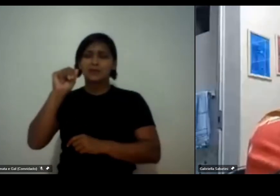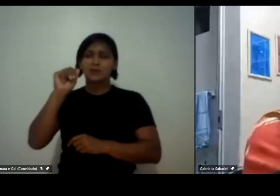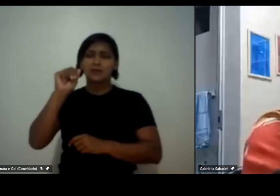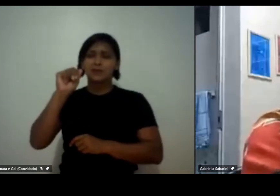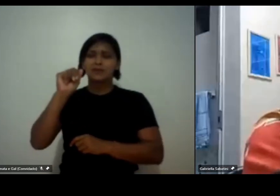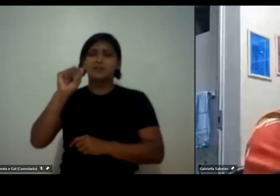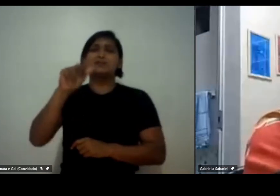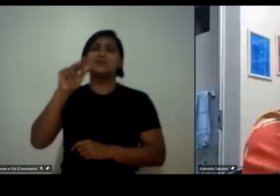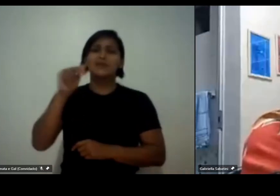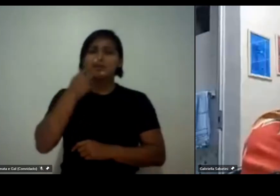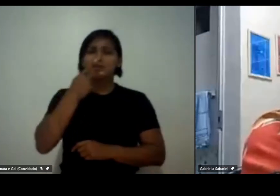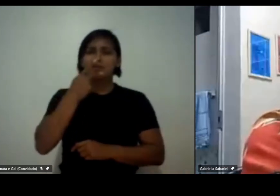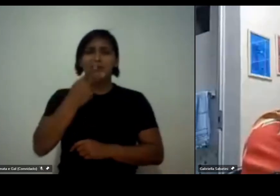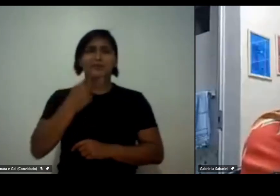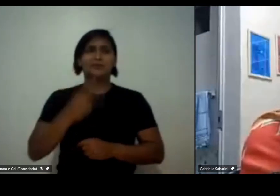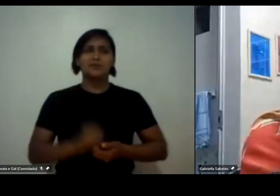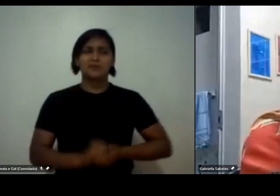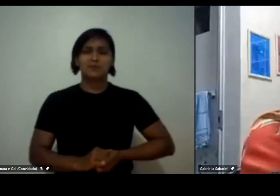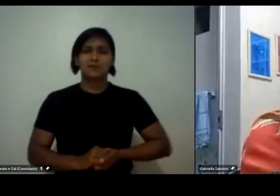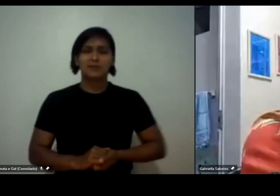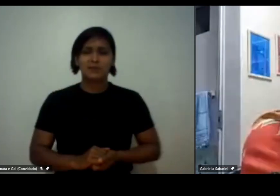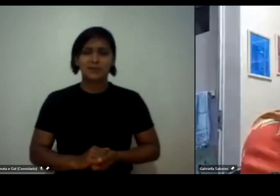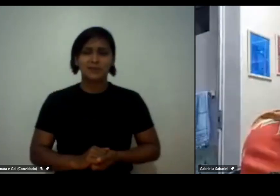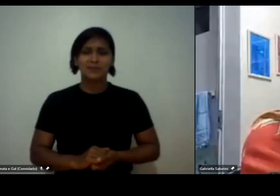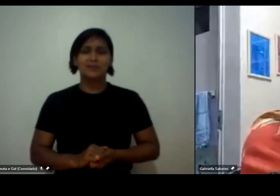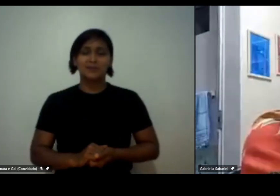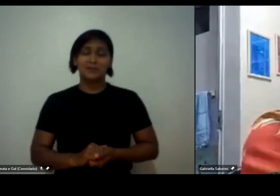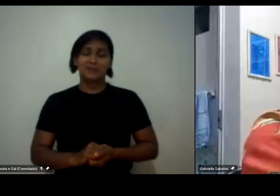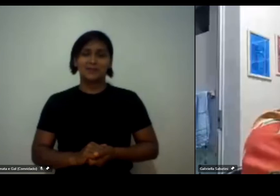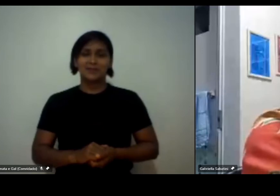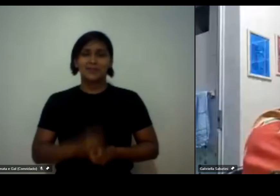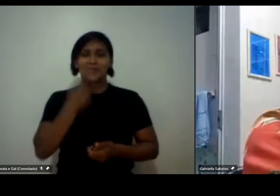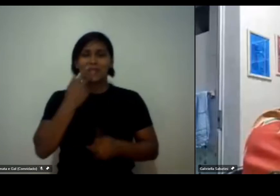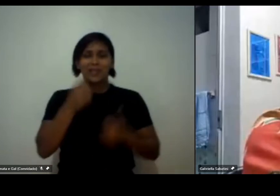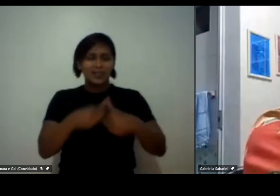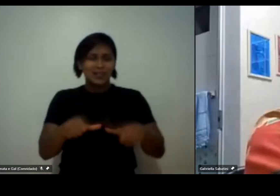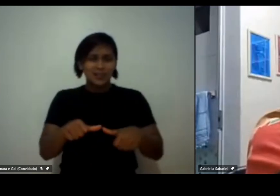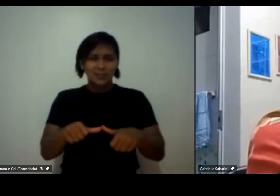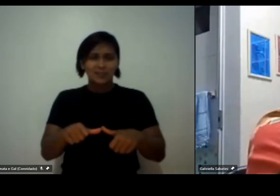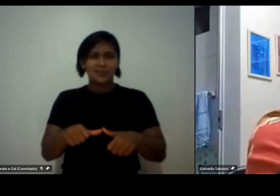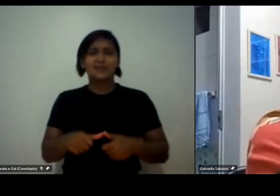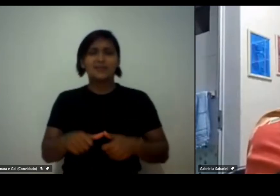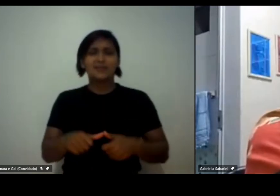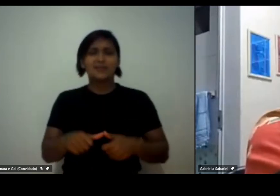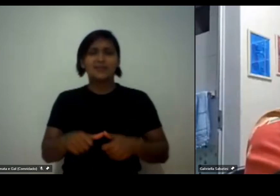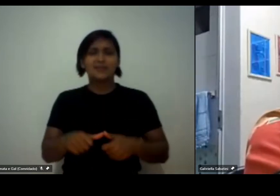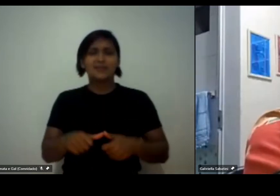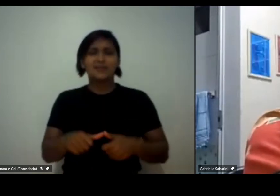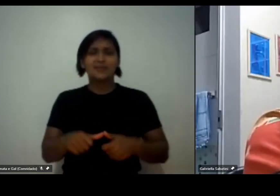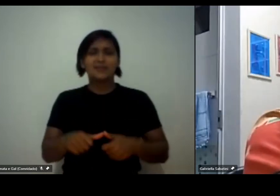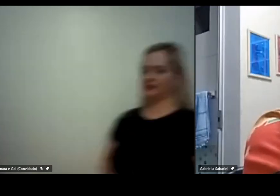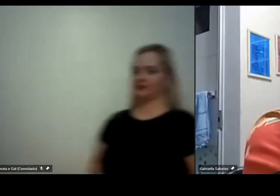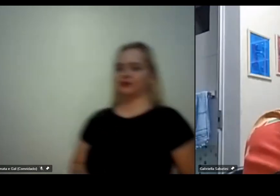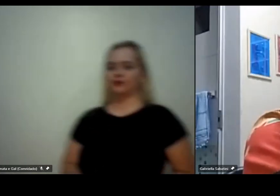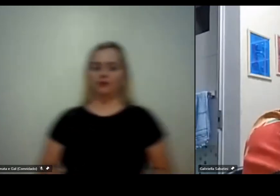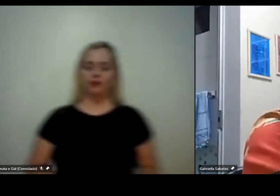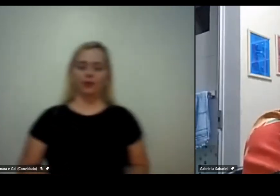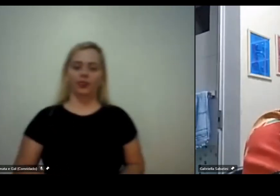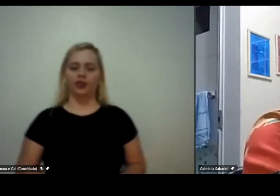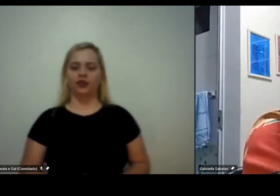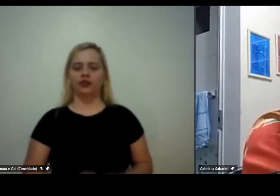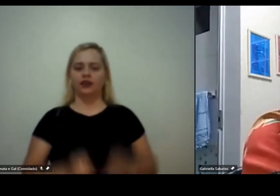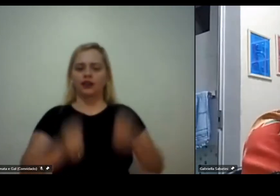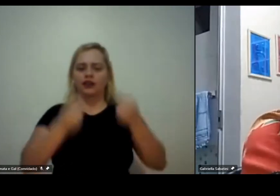nunca seremos liquidados. Feito essa história inacabada. Estamos sendo derramadas em brotos infantis.